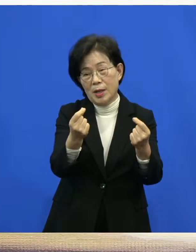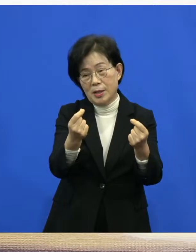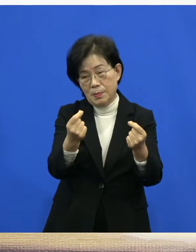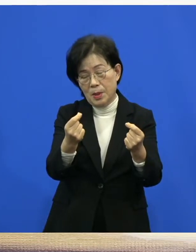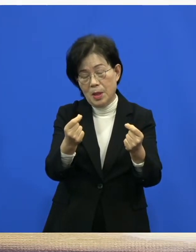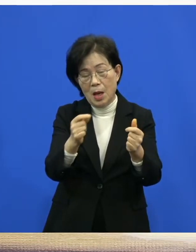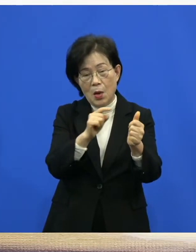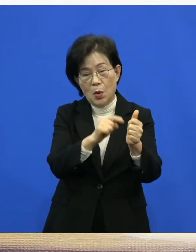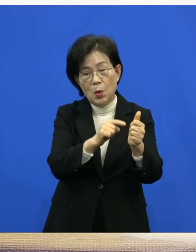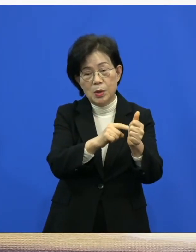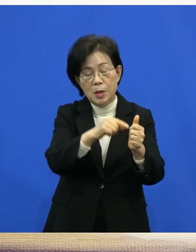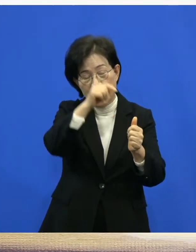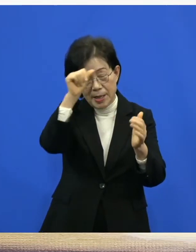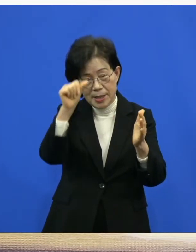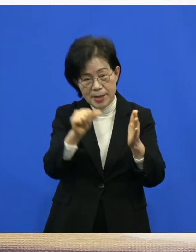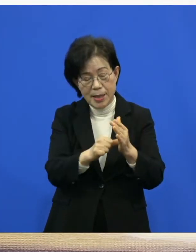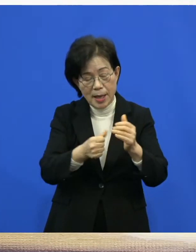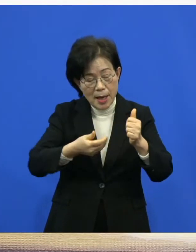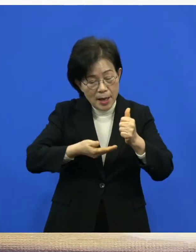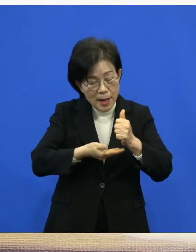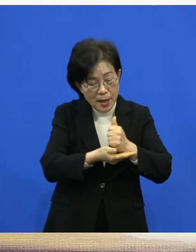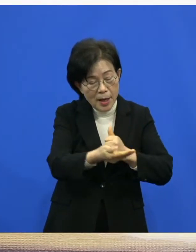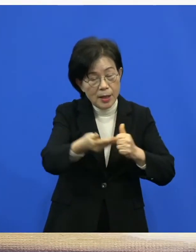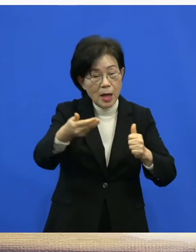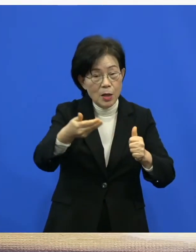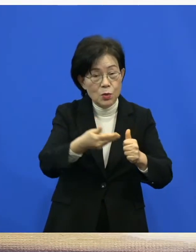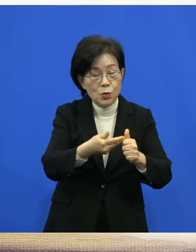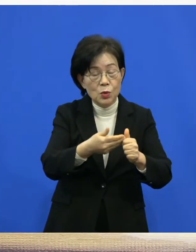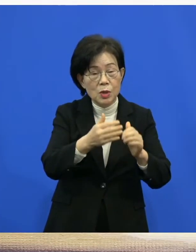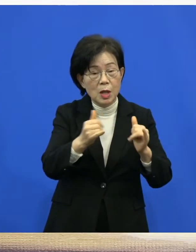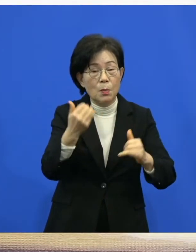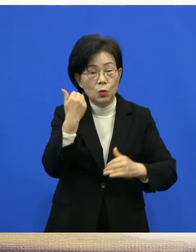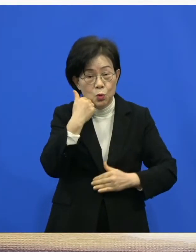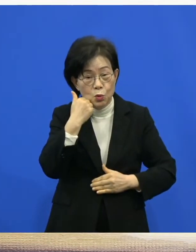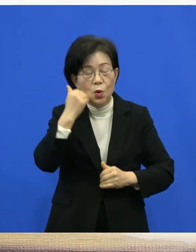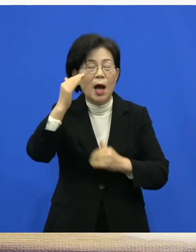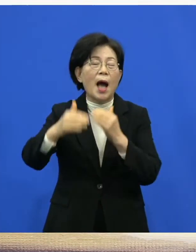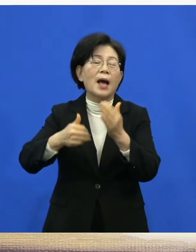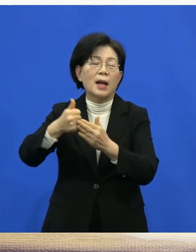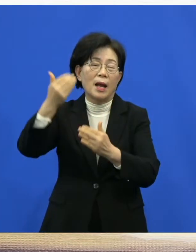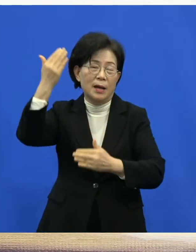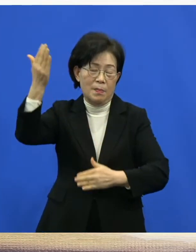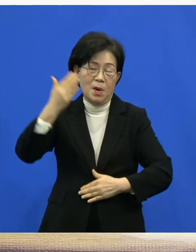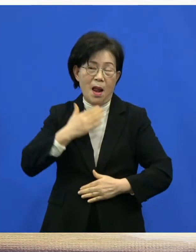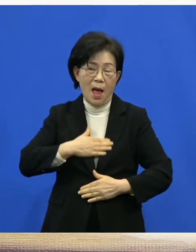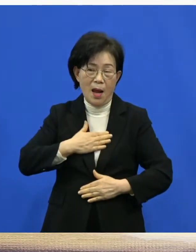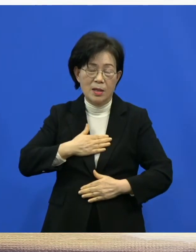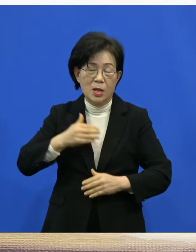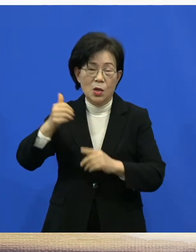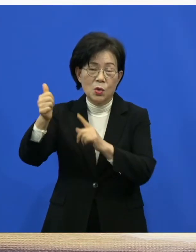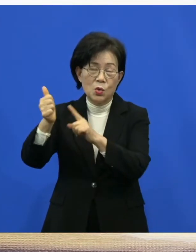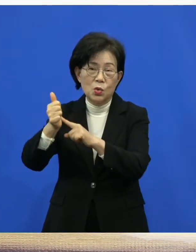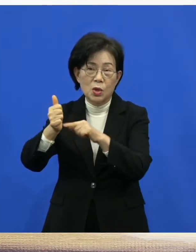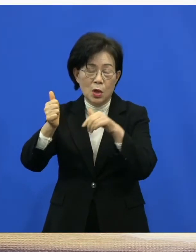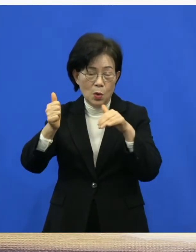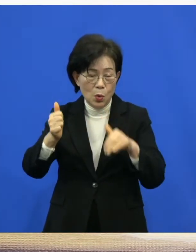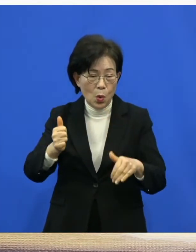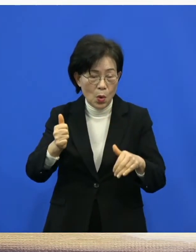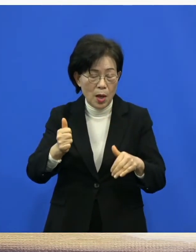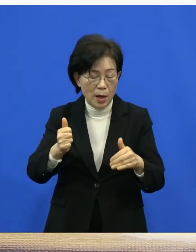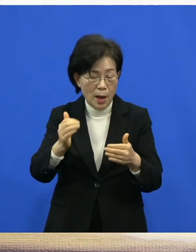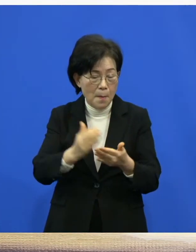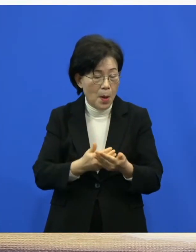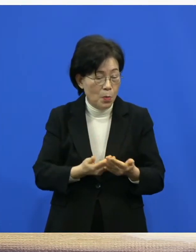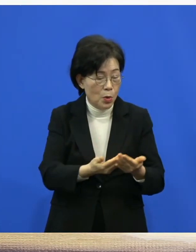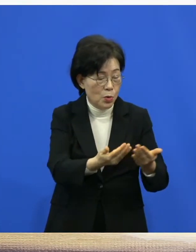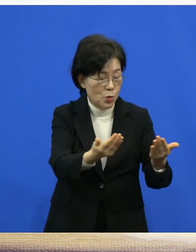그러니까 요셉의 일상에 영향을 끼치는 분이 하나님이라는 걸 알았다는 거죠. 놀라운 일 아닙니까? 대개는 주인이 노예에게 무엇인가를